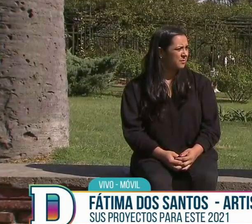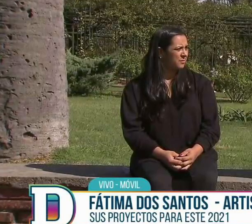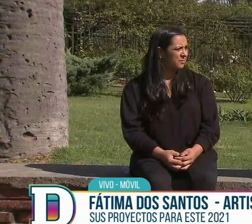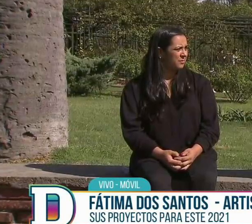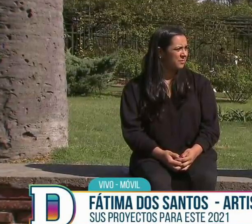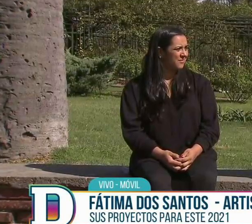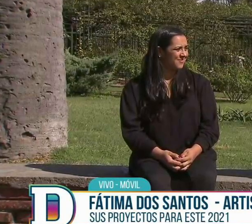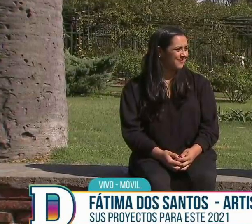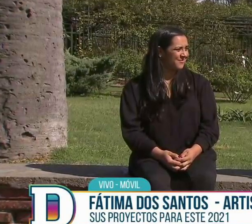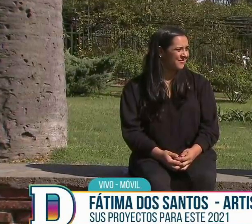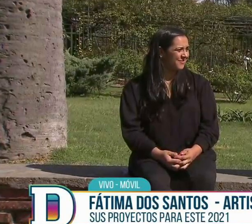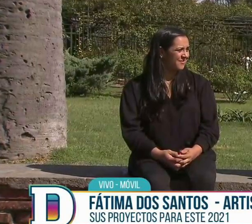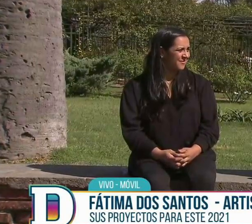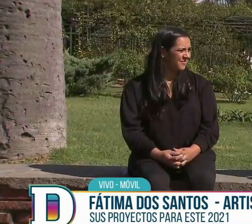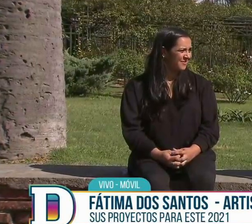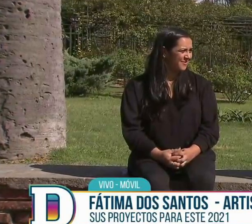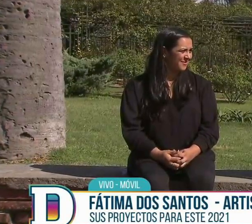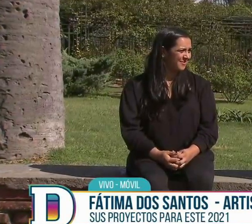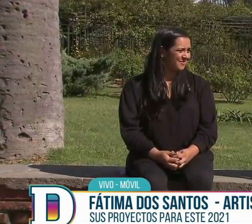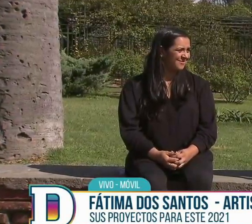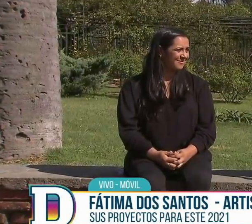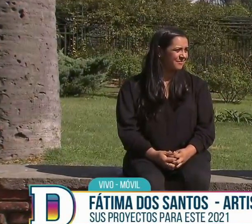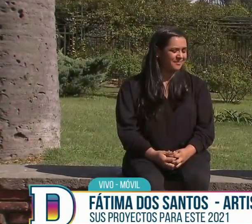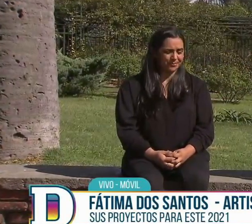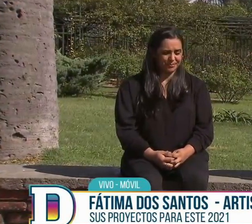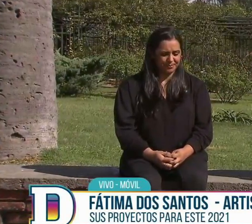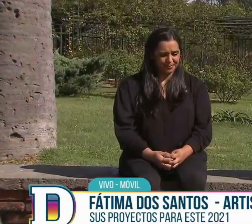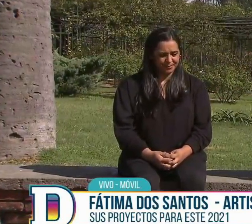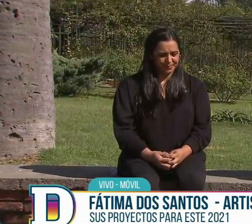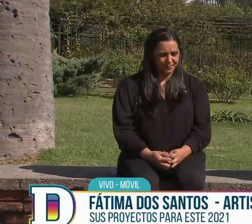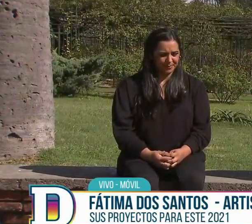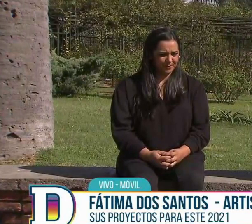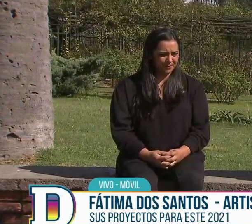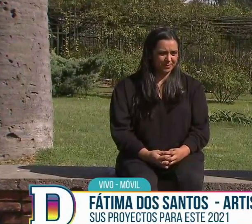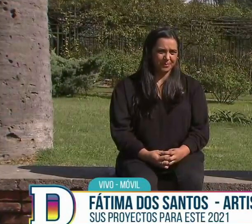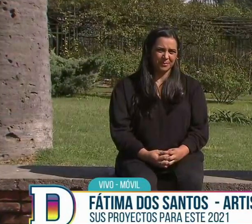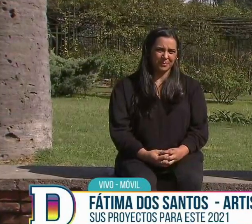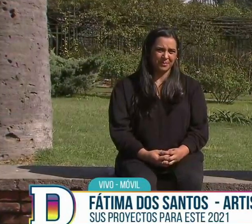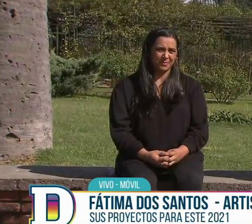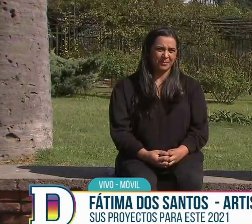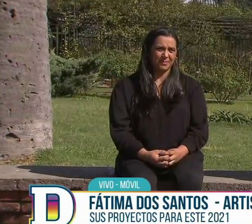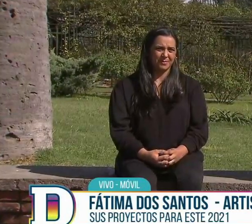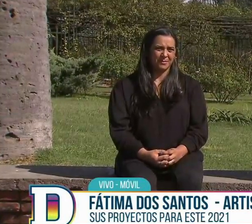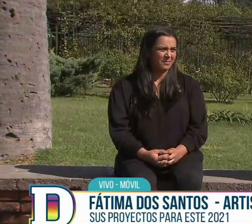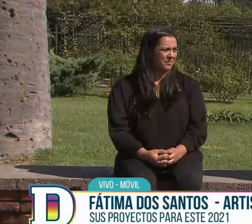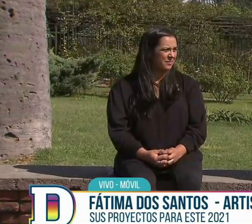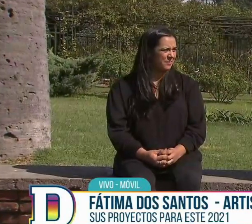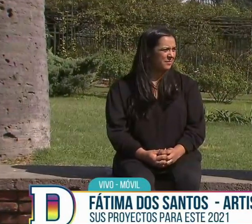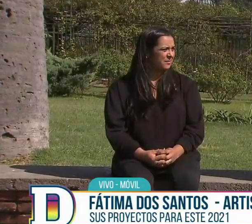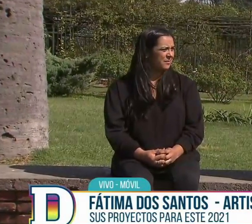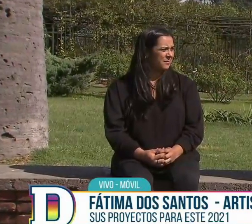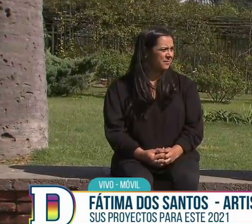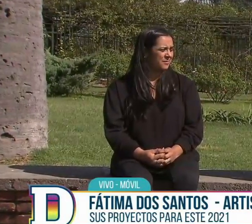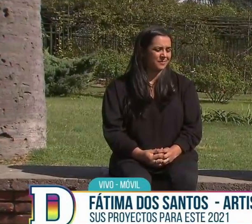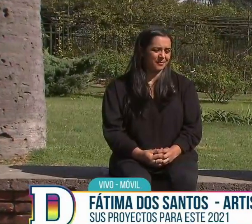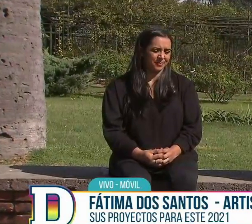transmitiendo la música. Impecable. Gracias a Desayunos Informales. A Cata, que está cocinando algo vegetariano también. Sí,